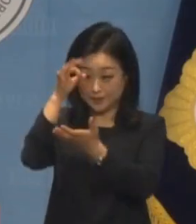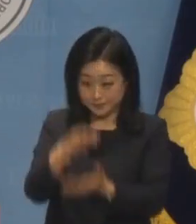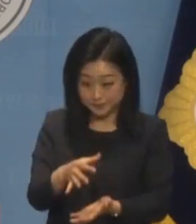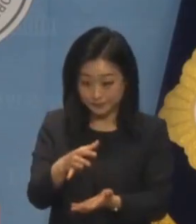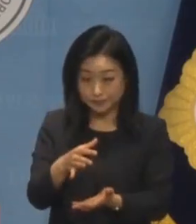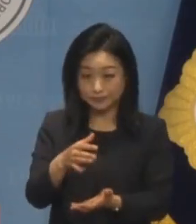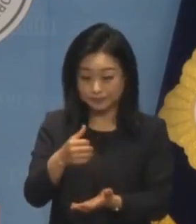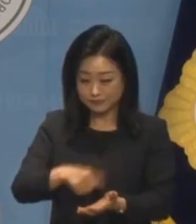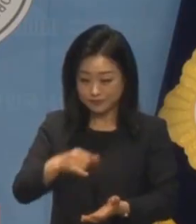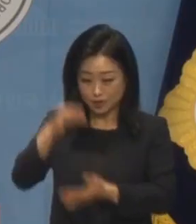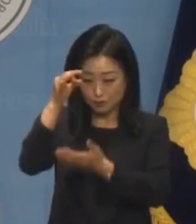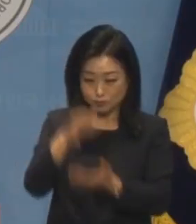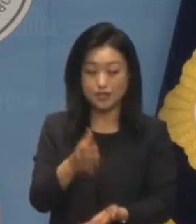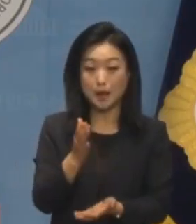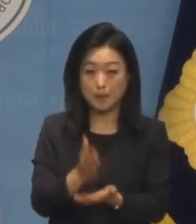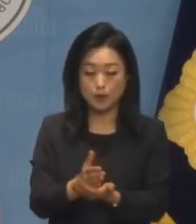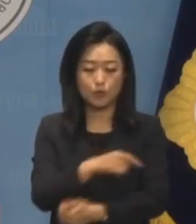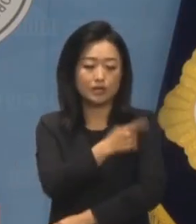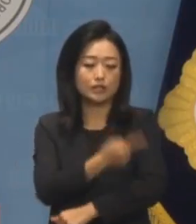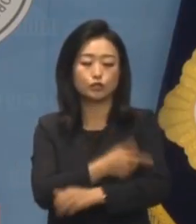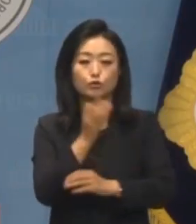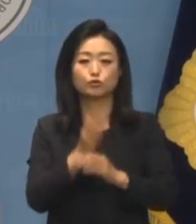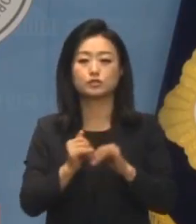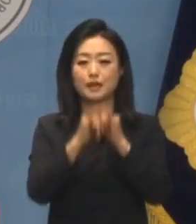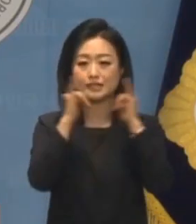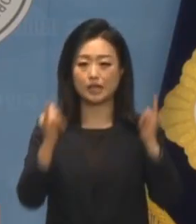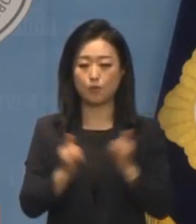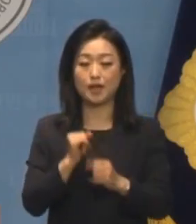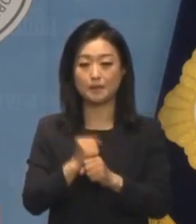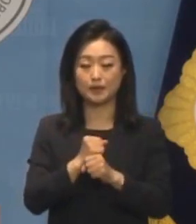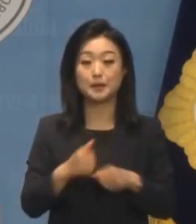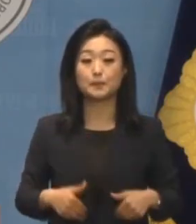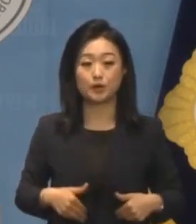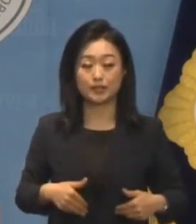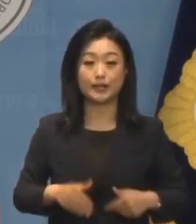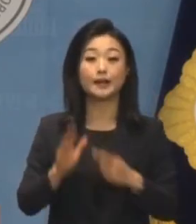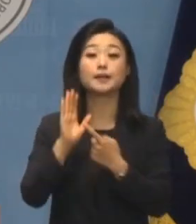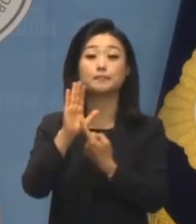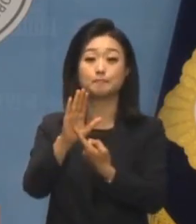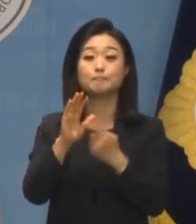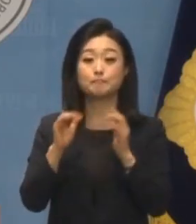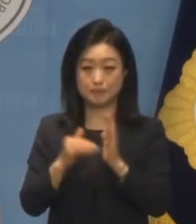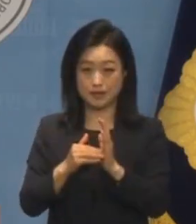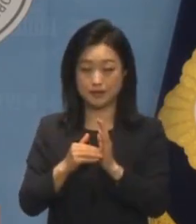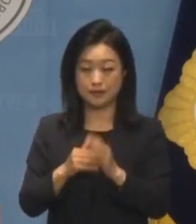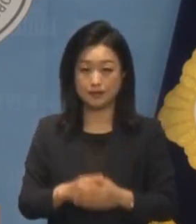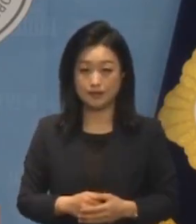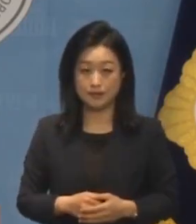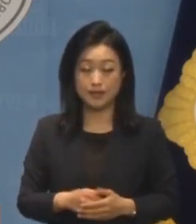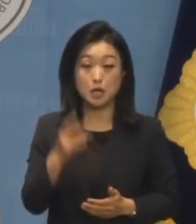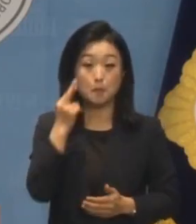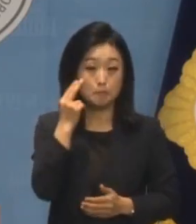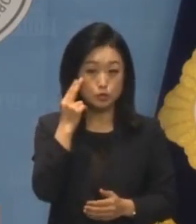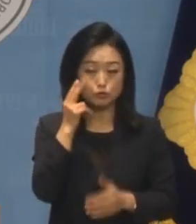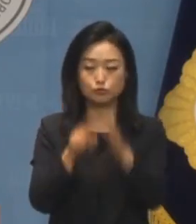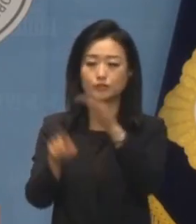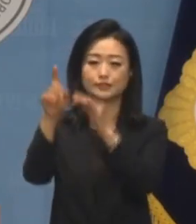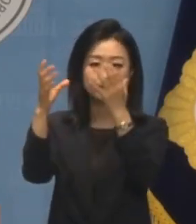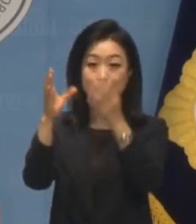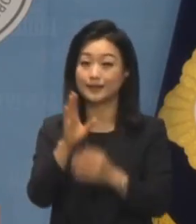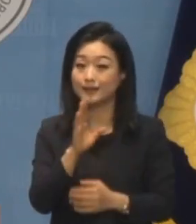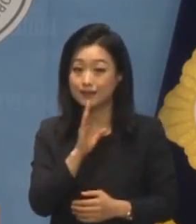균등의 가치를 지켜나가야 한다라고 말입니다. 자본주의 선진국이라고 하는